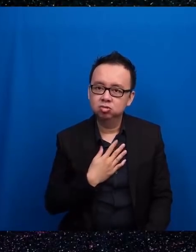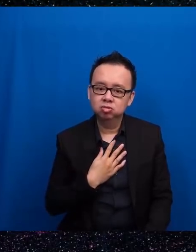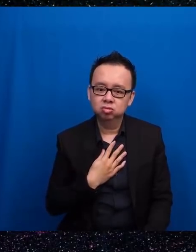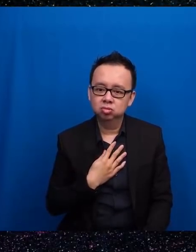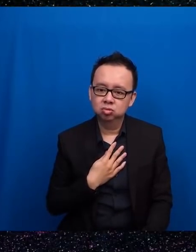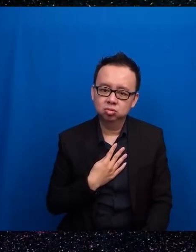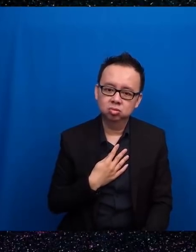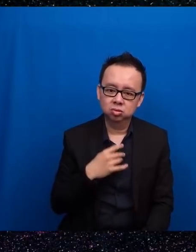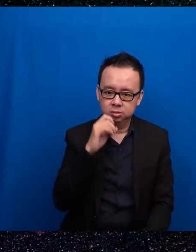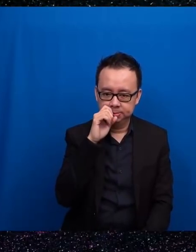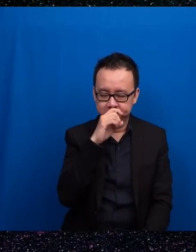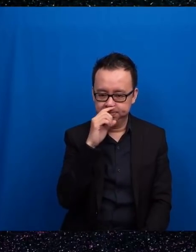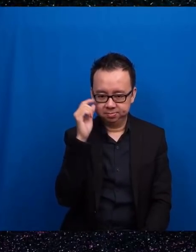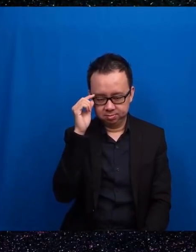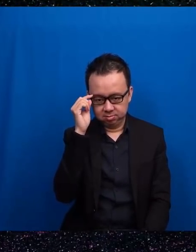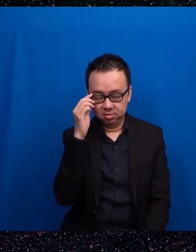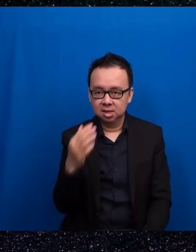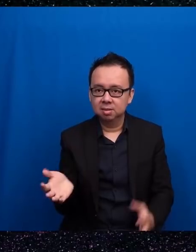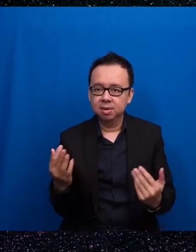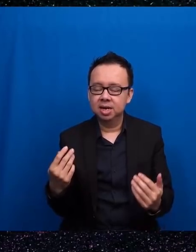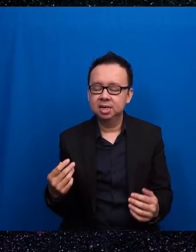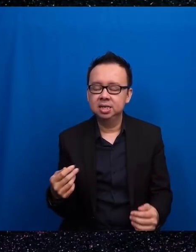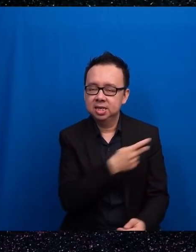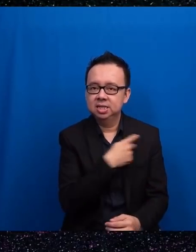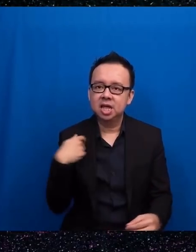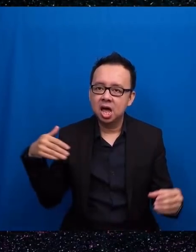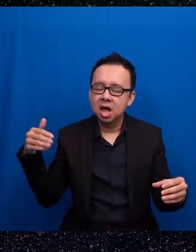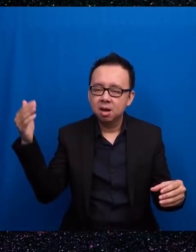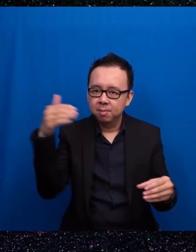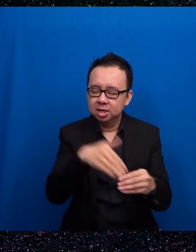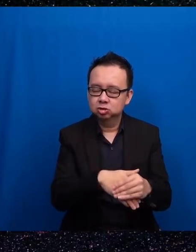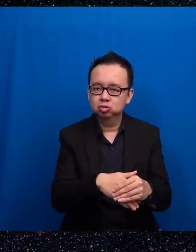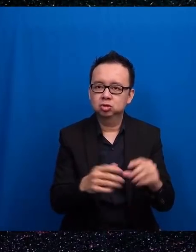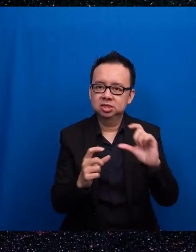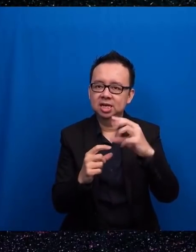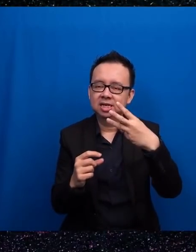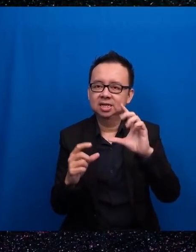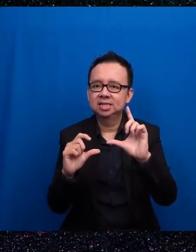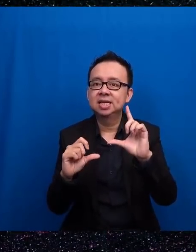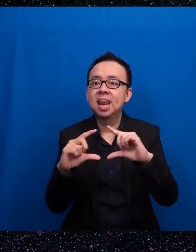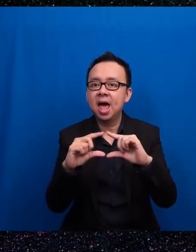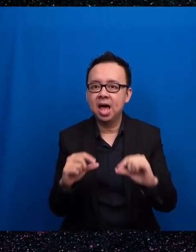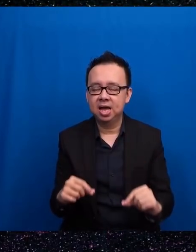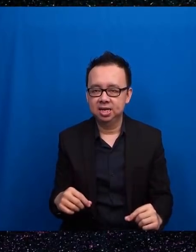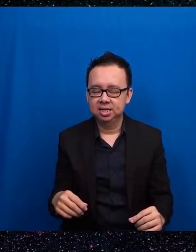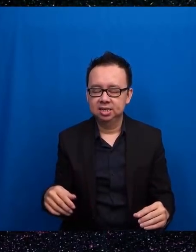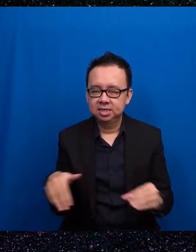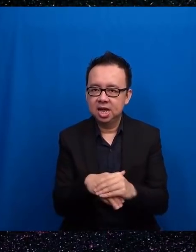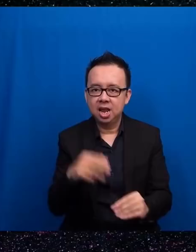bagiku. Lewat lagu ini mari kita masuk ke dalam Sabat yang sengaja memberi diri sela dalam hadirat Allah. Nyanyikan bersama dengan